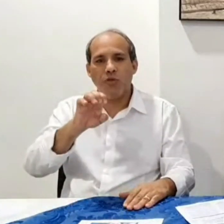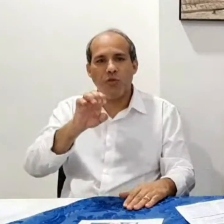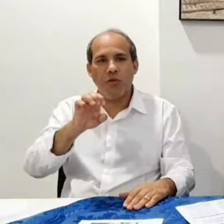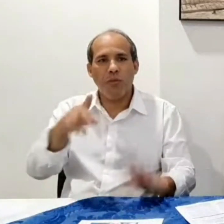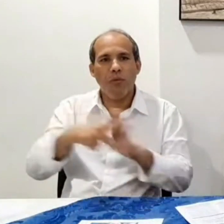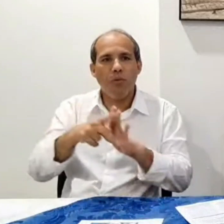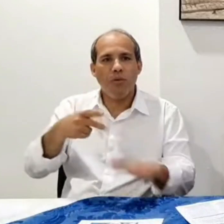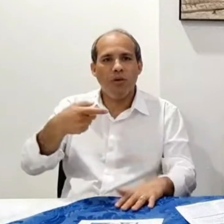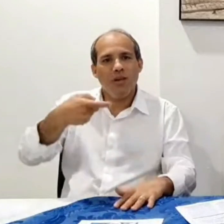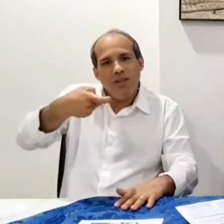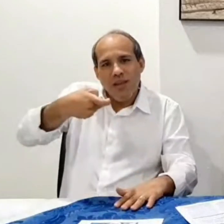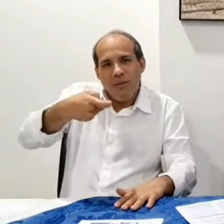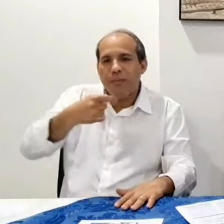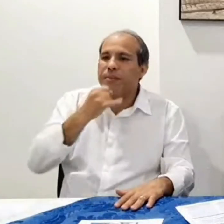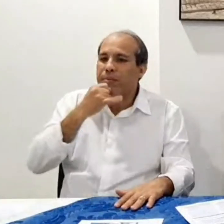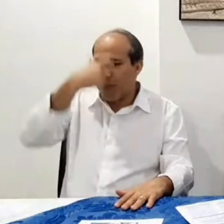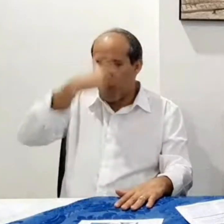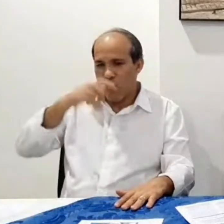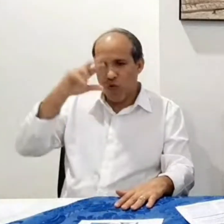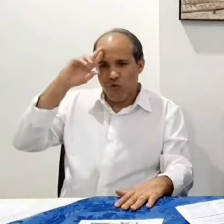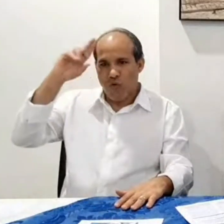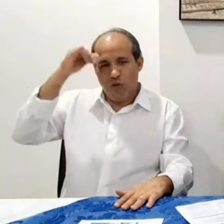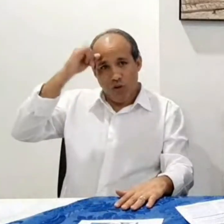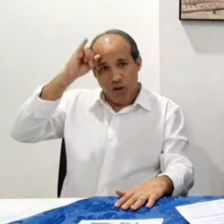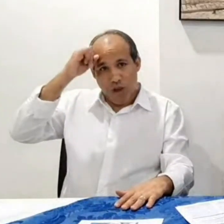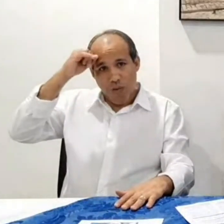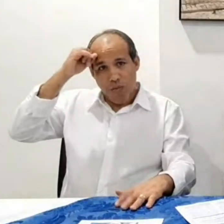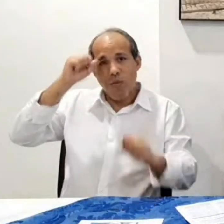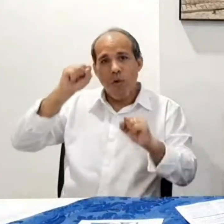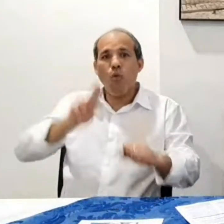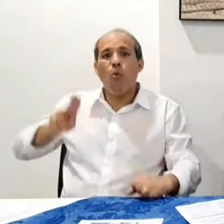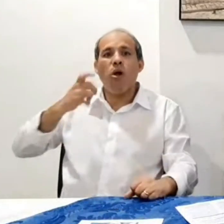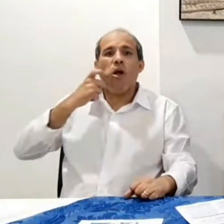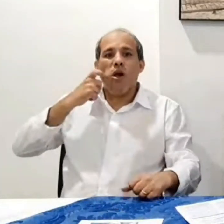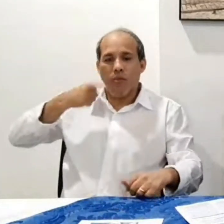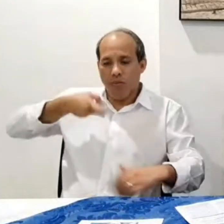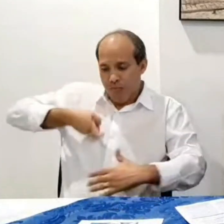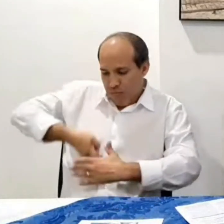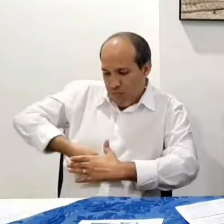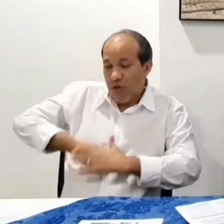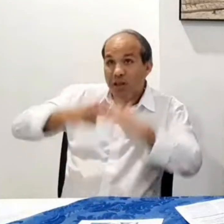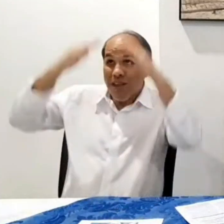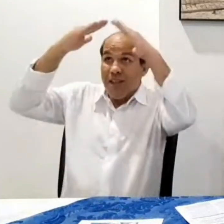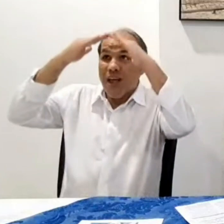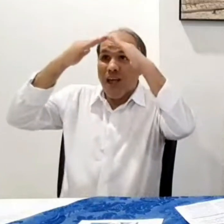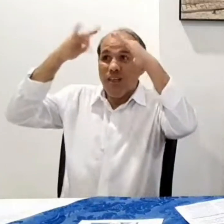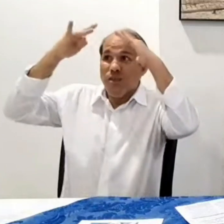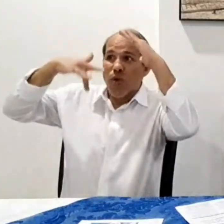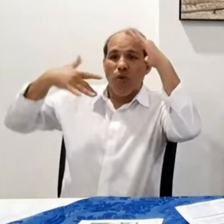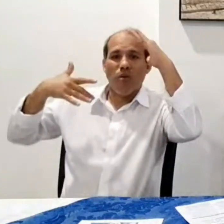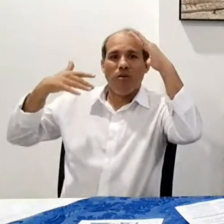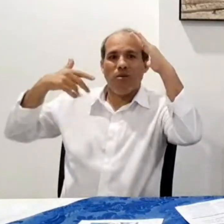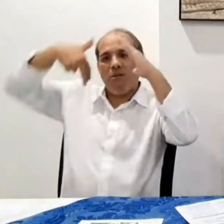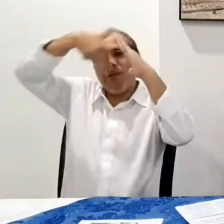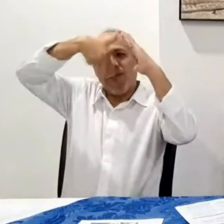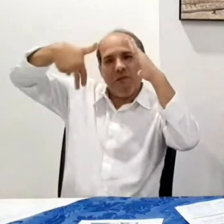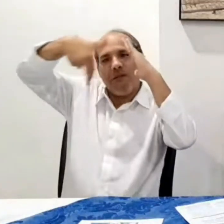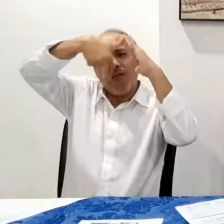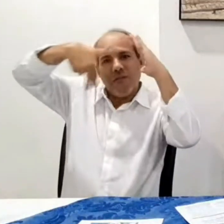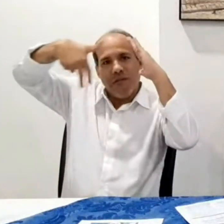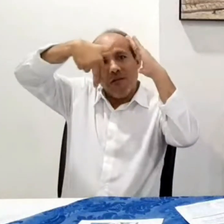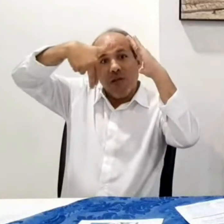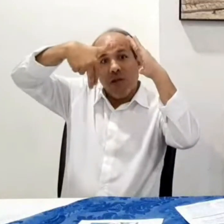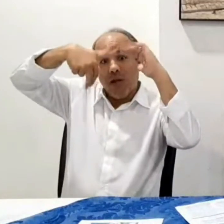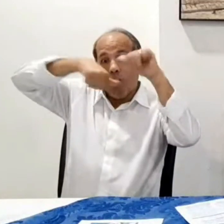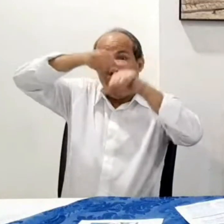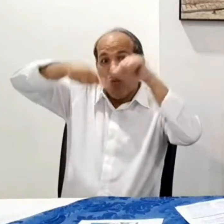Ou seja, o homem do campo podia ter uma arma de fogo apenas dentro do, embaixo do telhado, no quintal da sua casa. Com essa